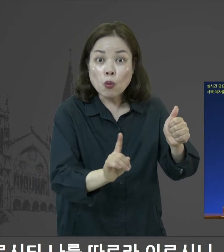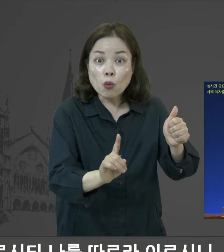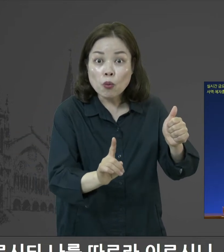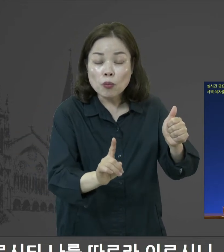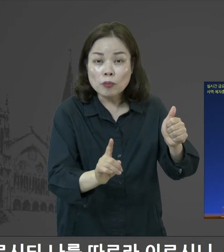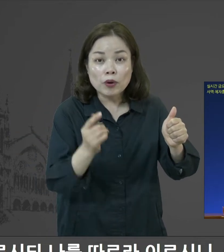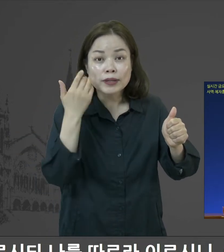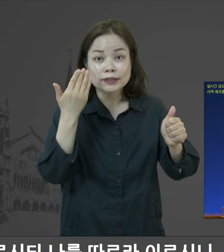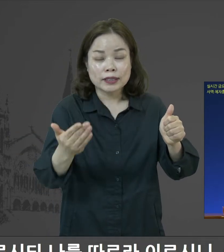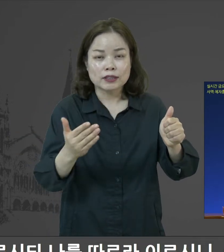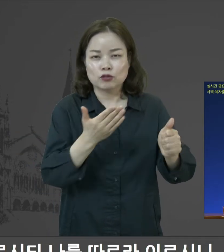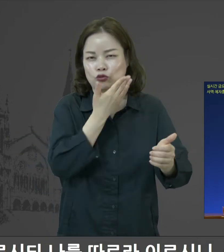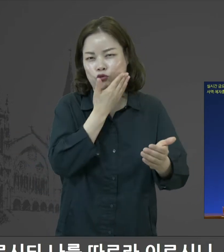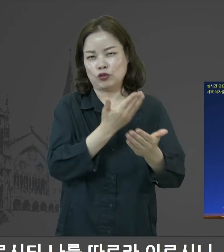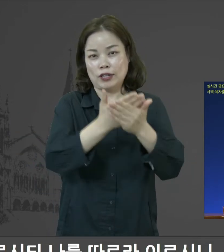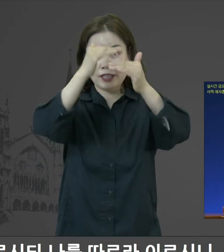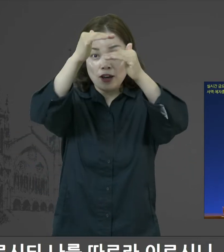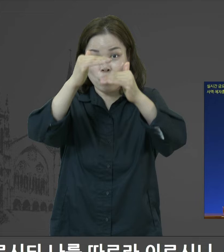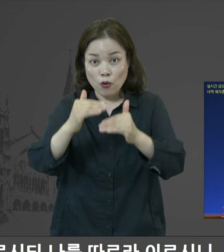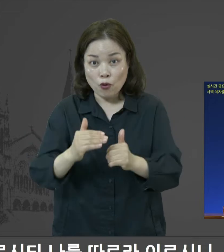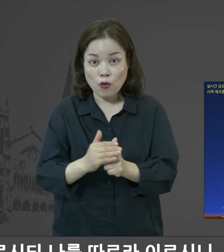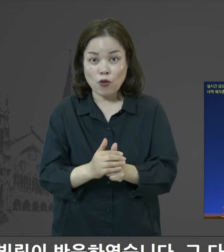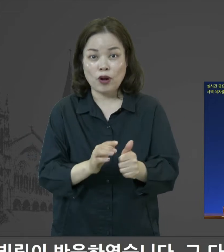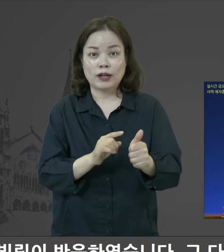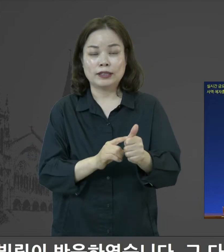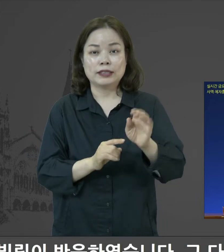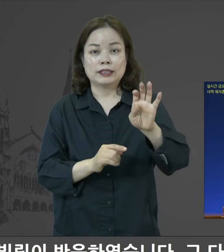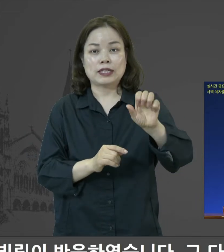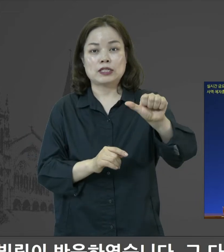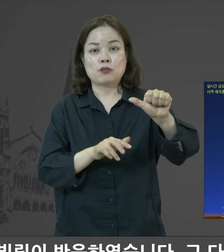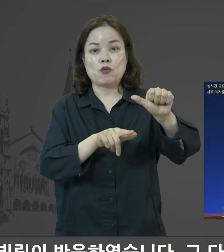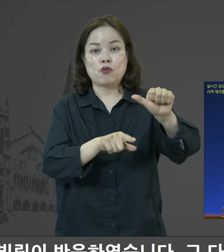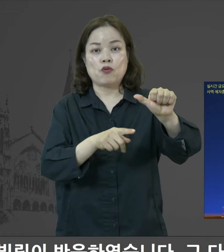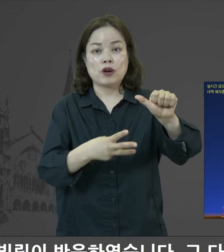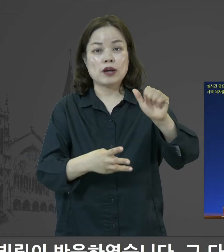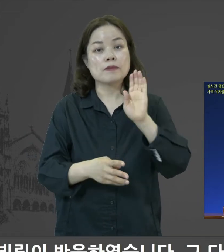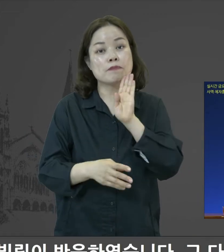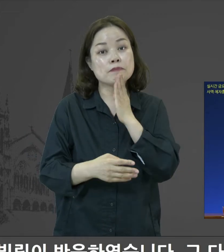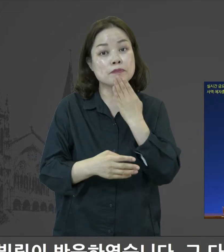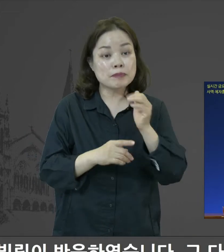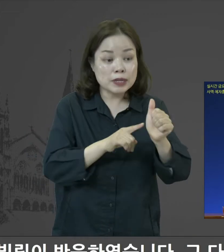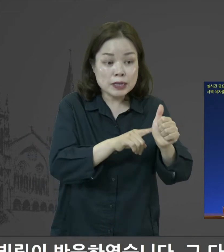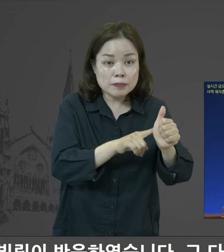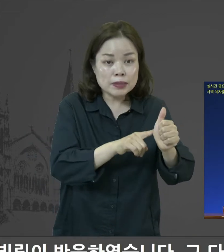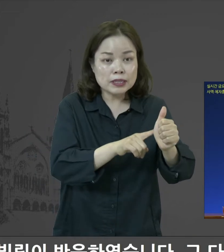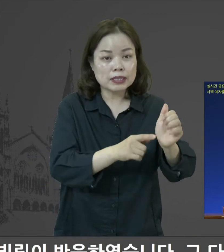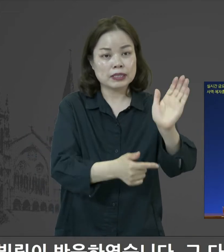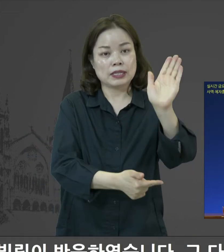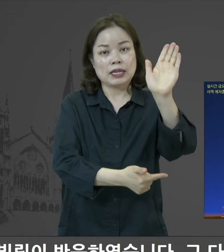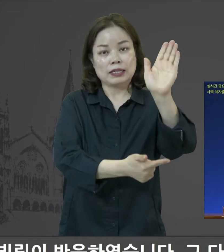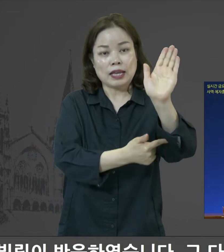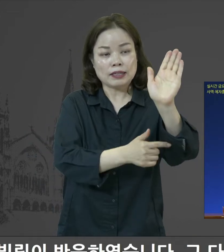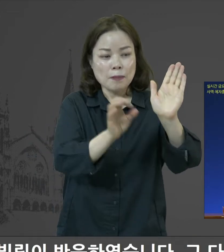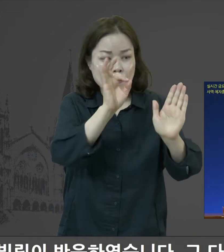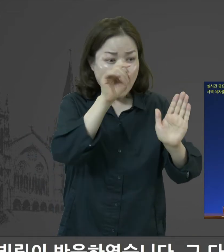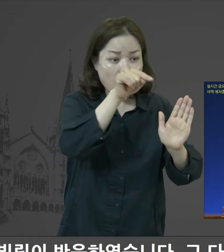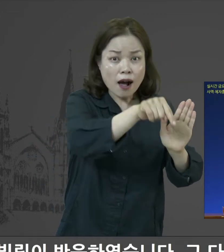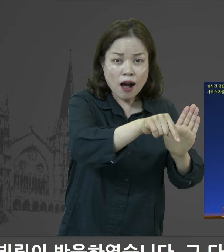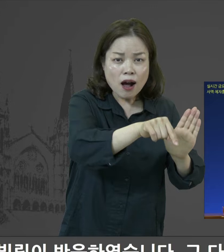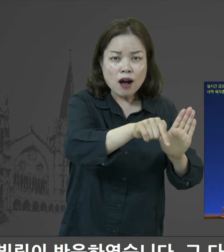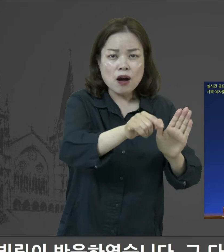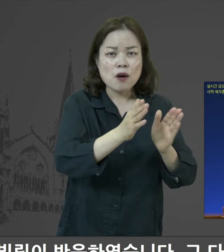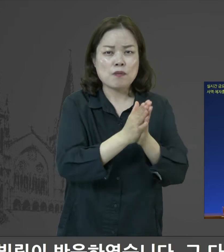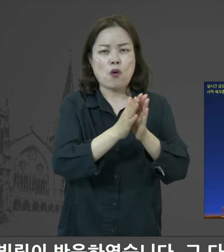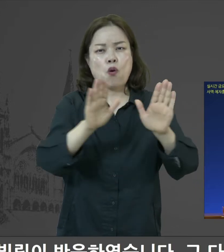오늘 본문의 핵심이 되는 것이죠. 자, 45절 읽습니다. 빌립이 나다나엘을 찾아 이르되